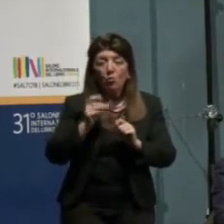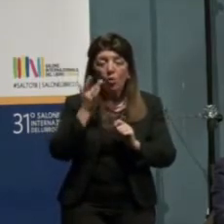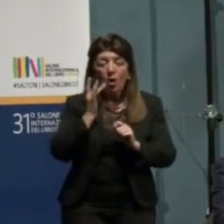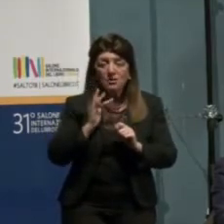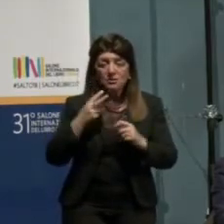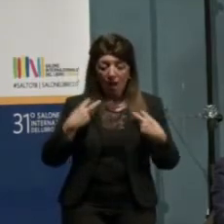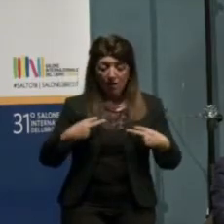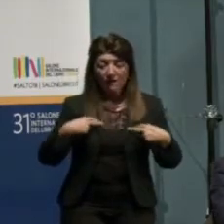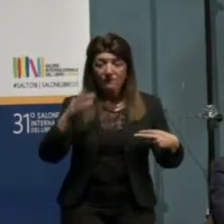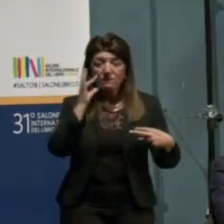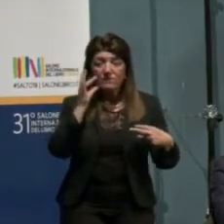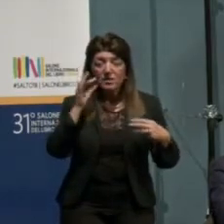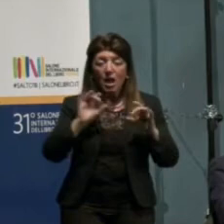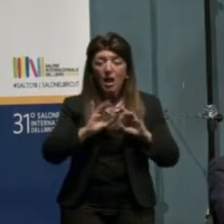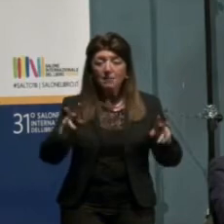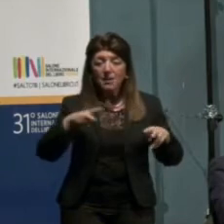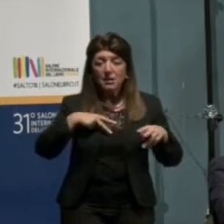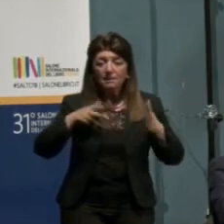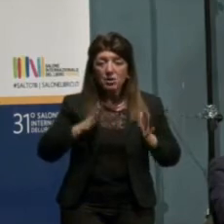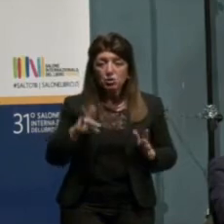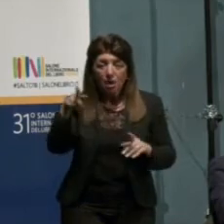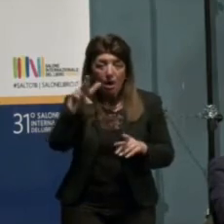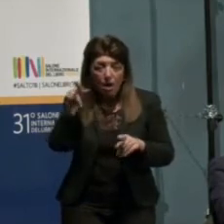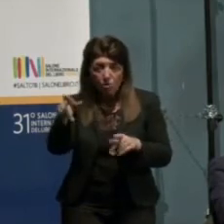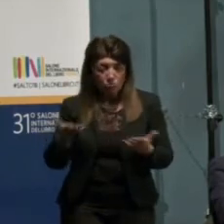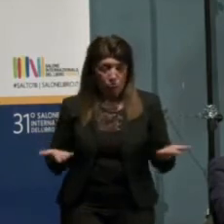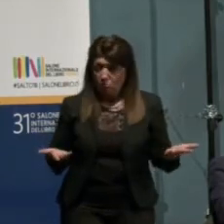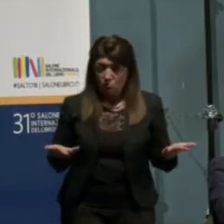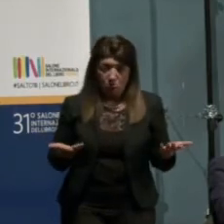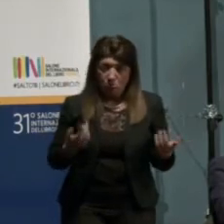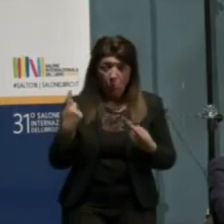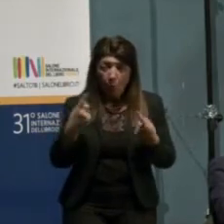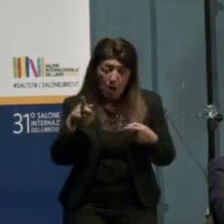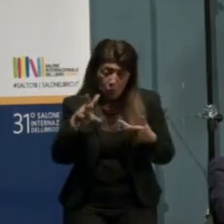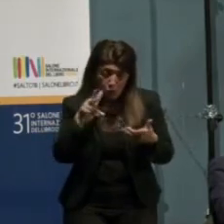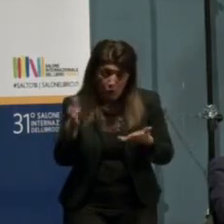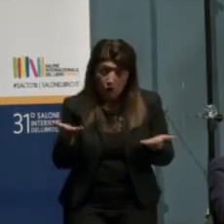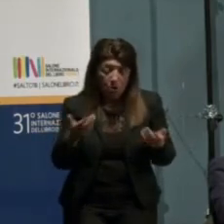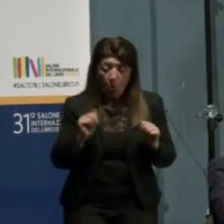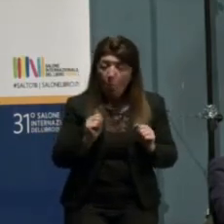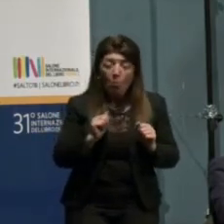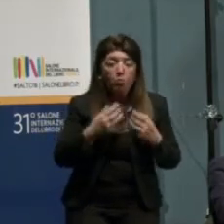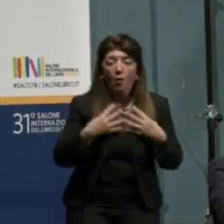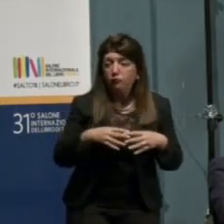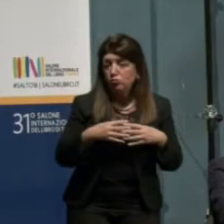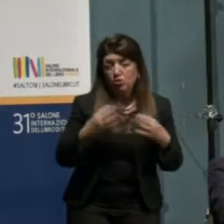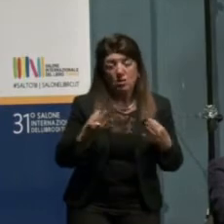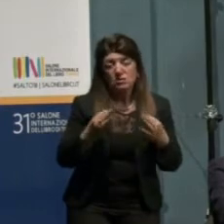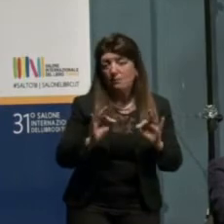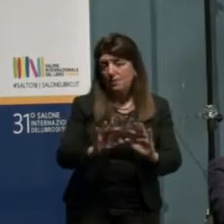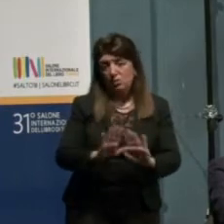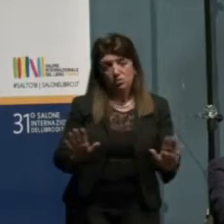la libertà personale di qualcuno perché non può funzionare sempre così